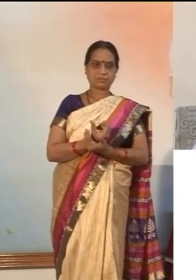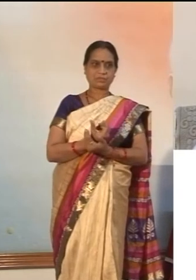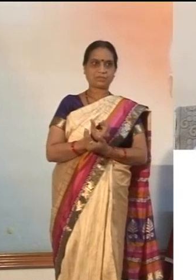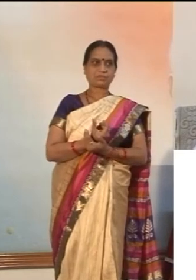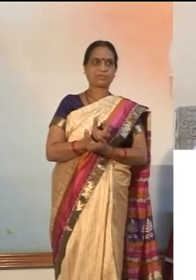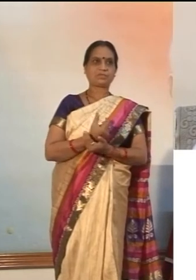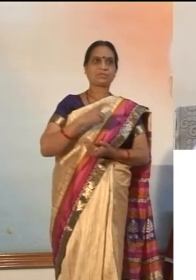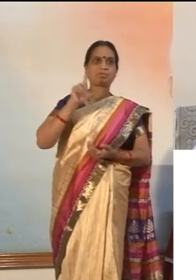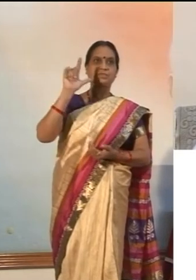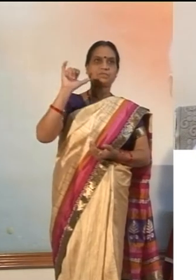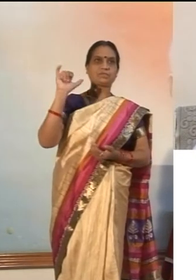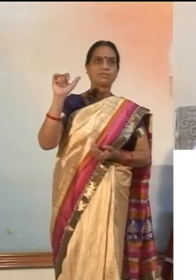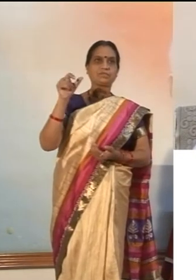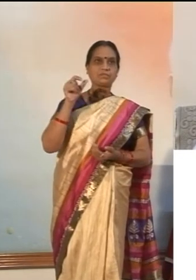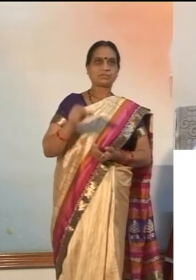या लाइट कहा है।